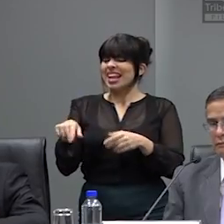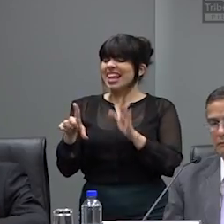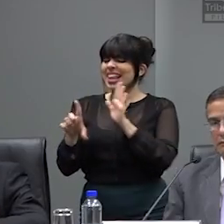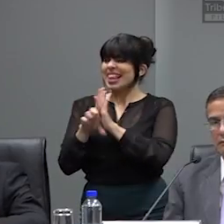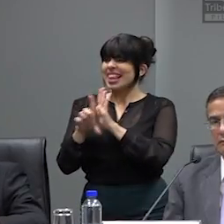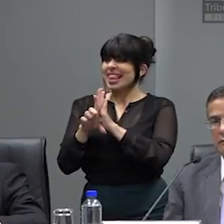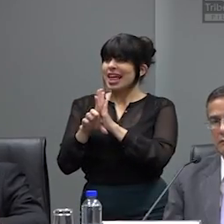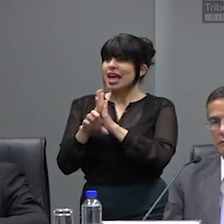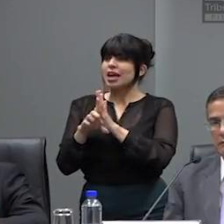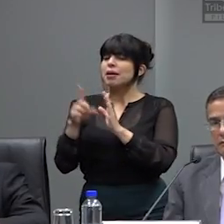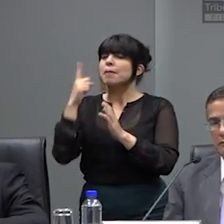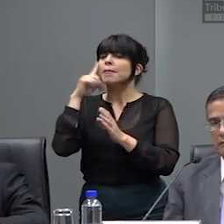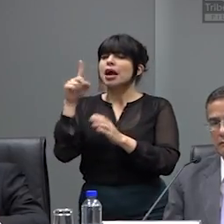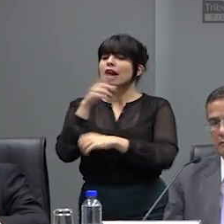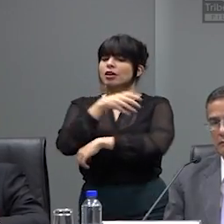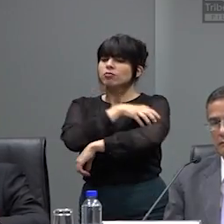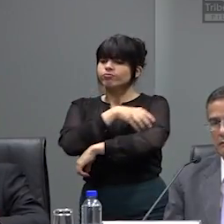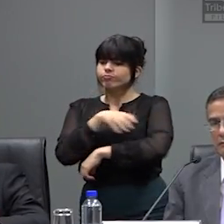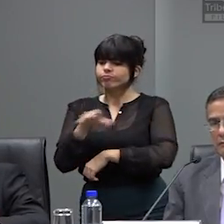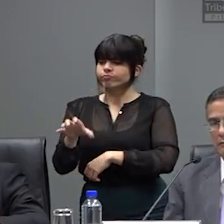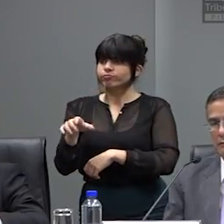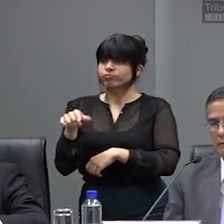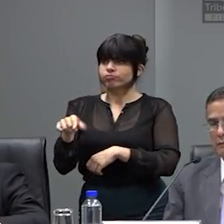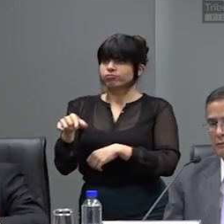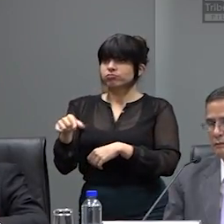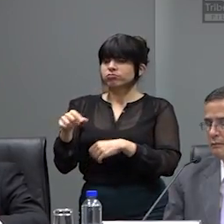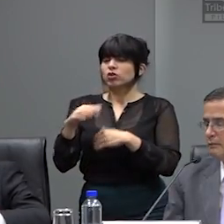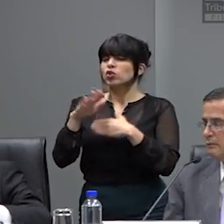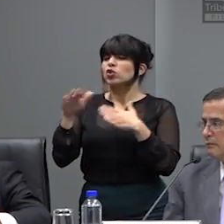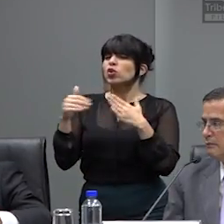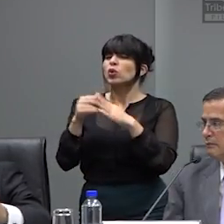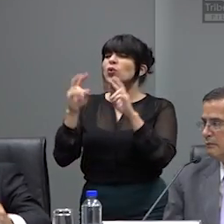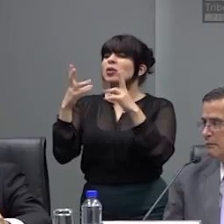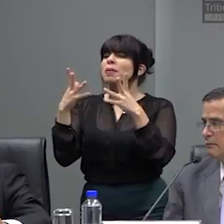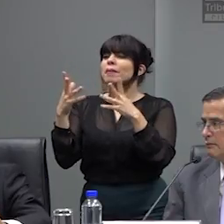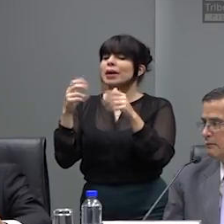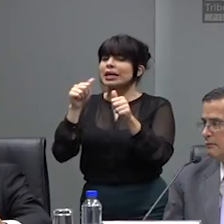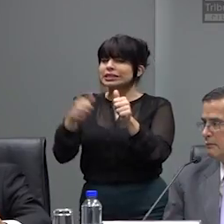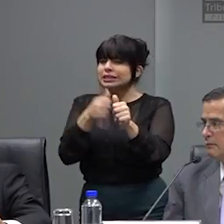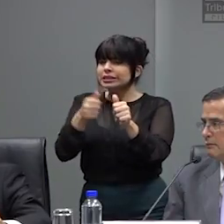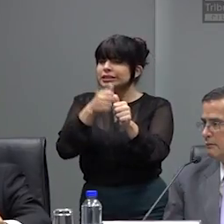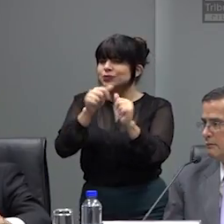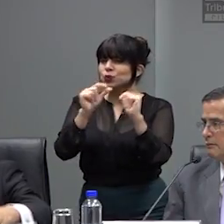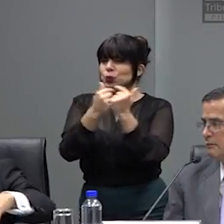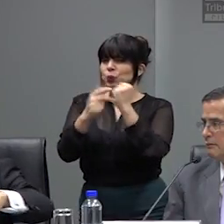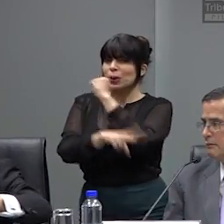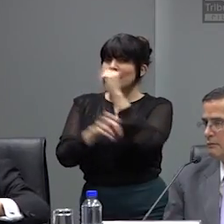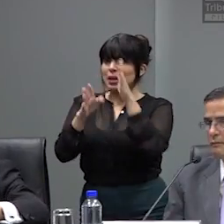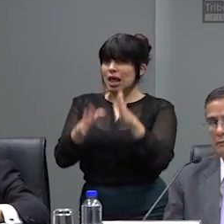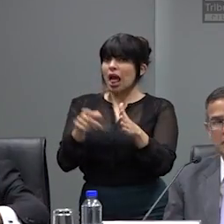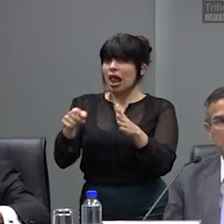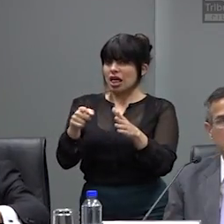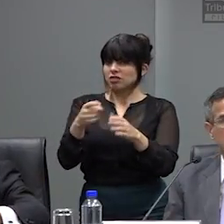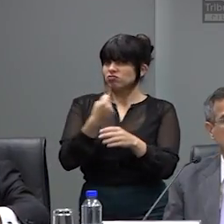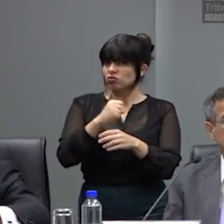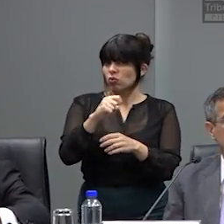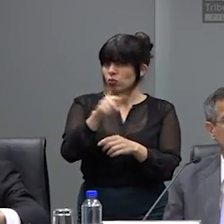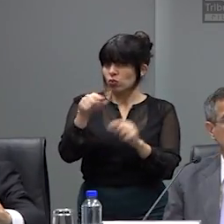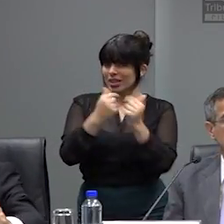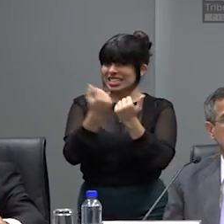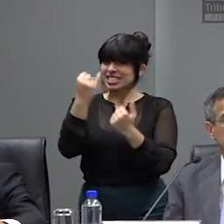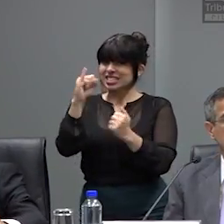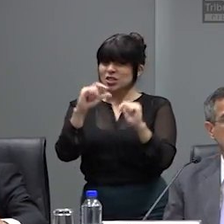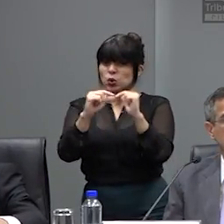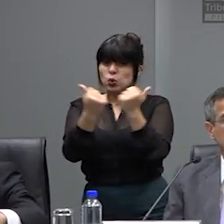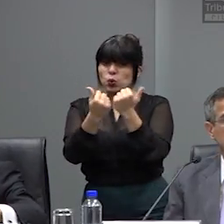dominio para una fortaleza muy amplia a todo lo que es la persecución del crimen organizado. Si los